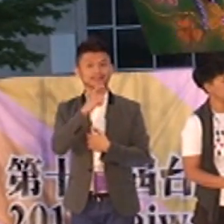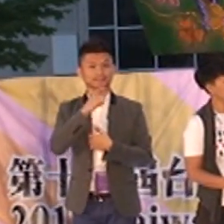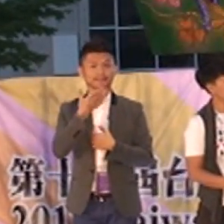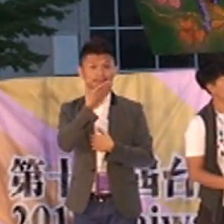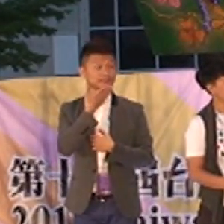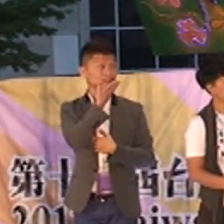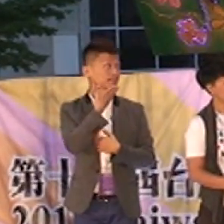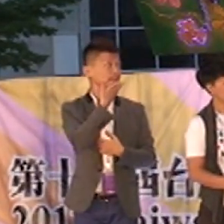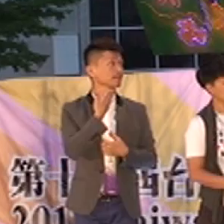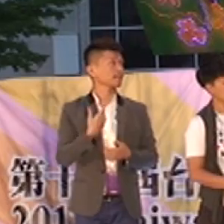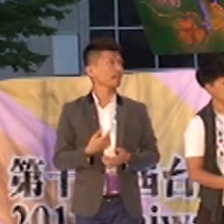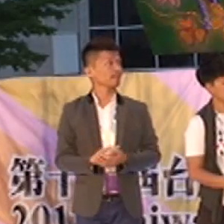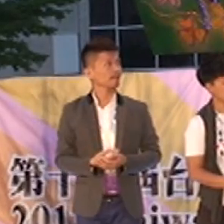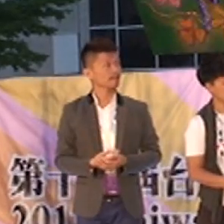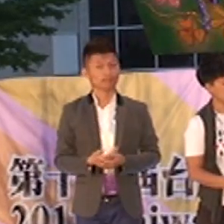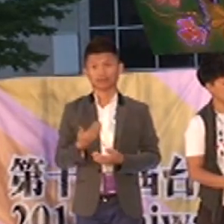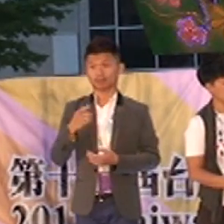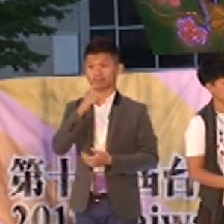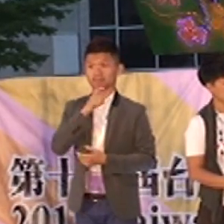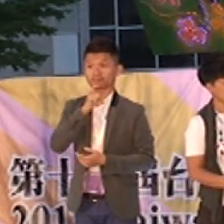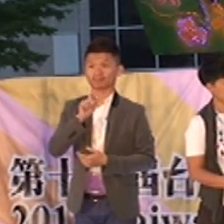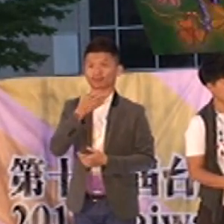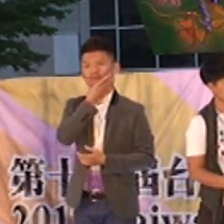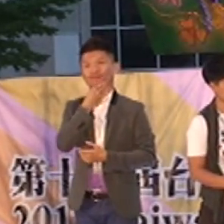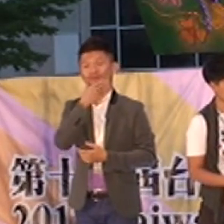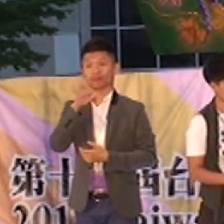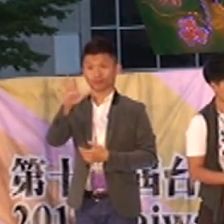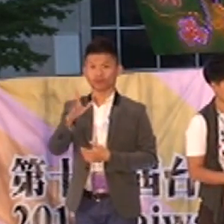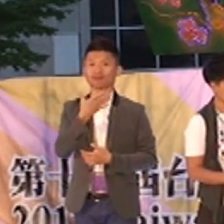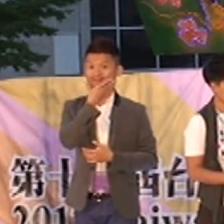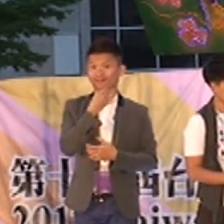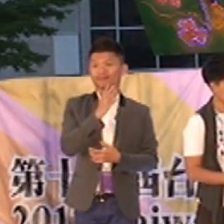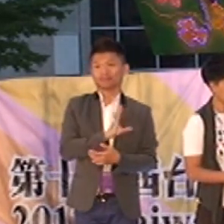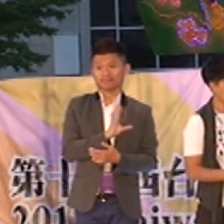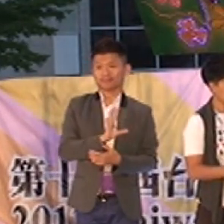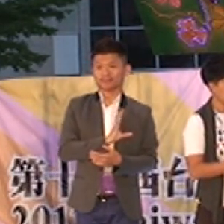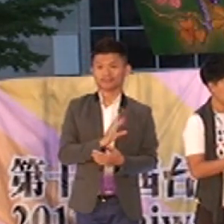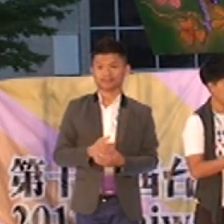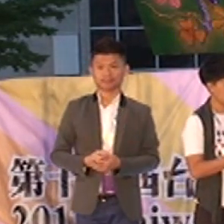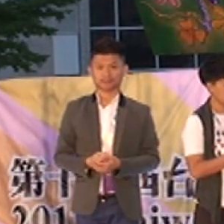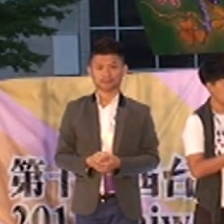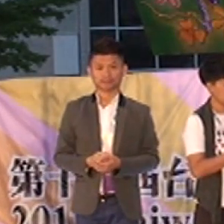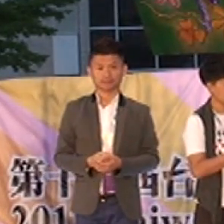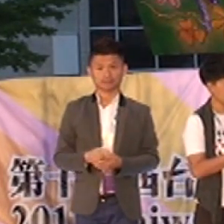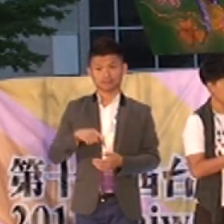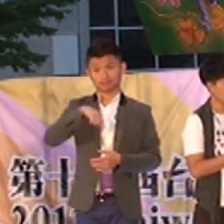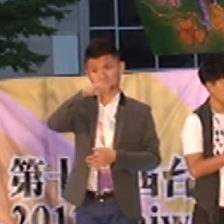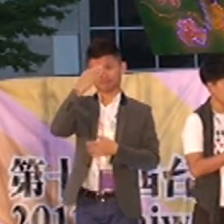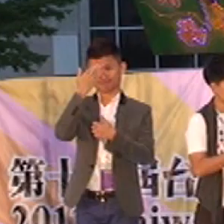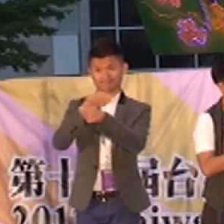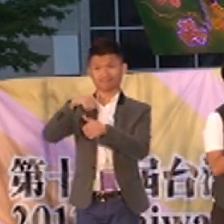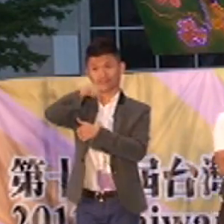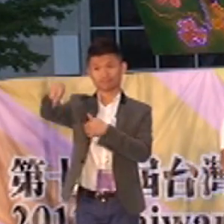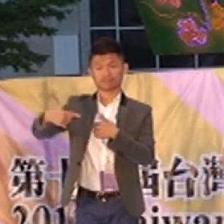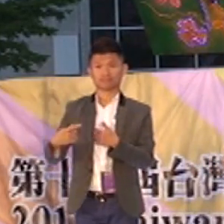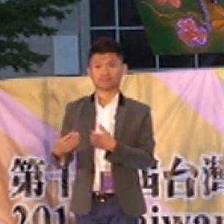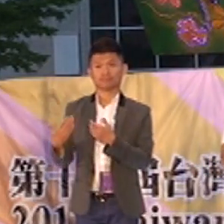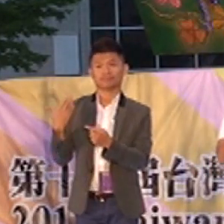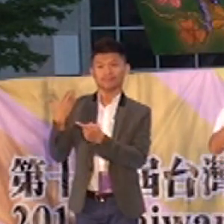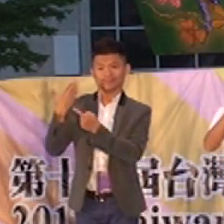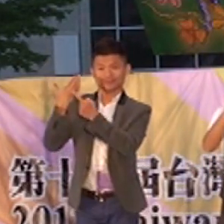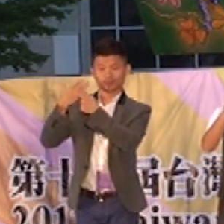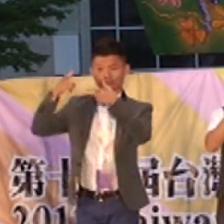性，有了性爱的幸福，就有幸福了。好，其他跟我喊：守天